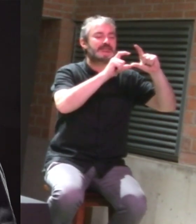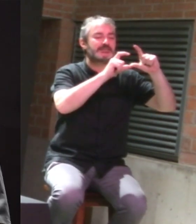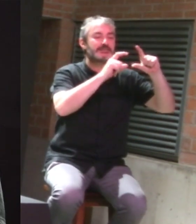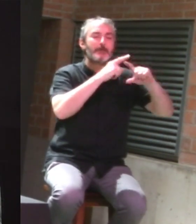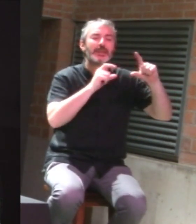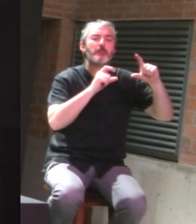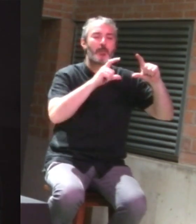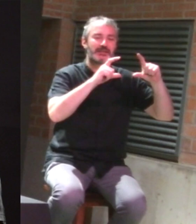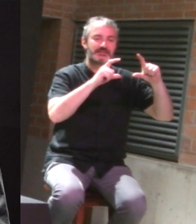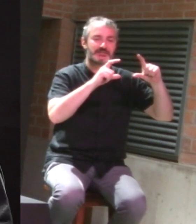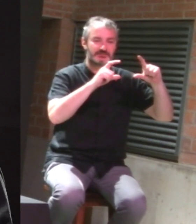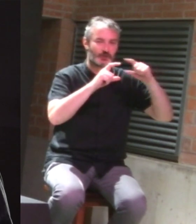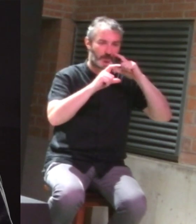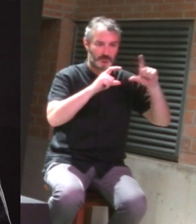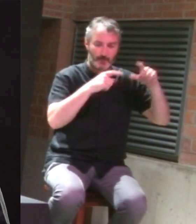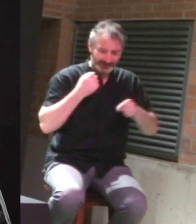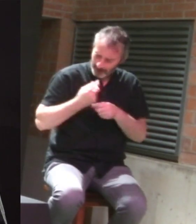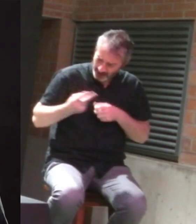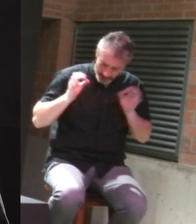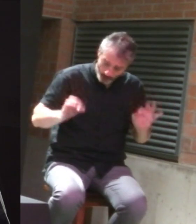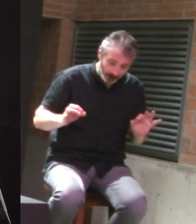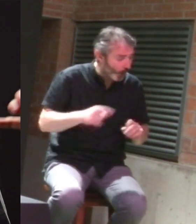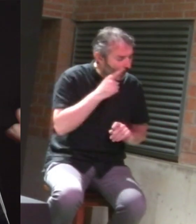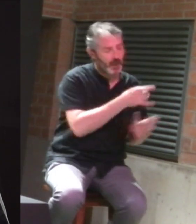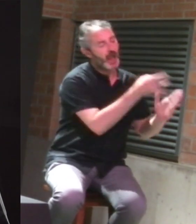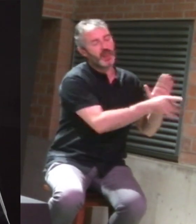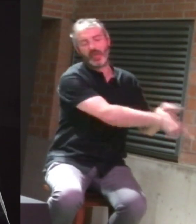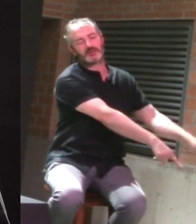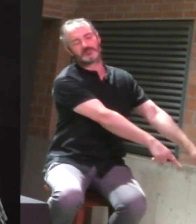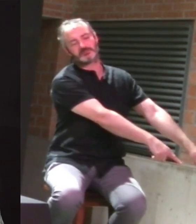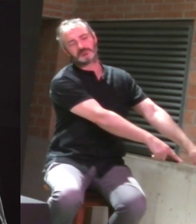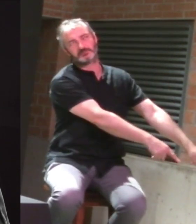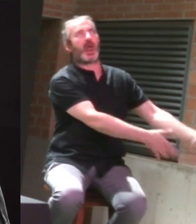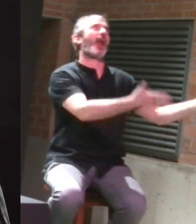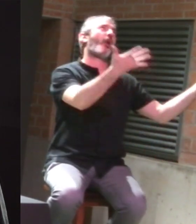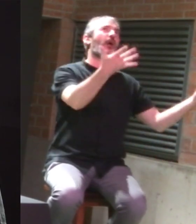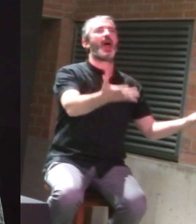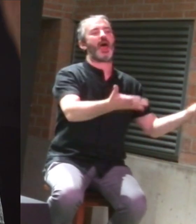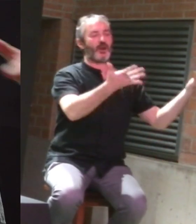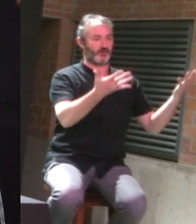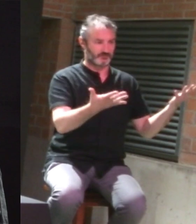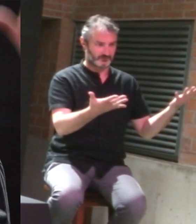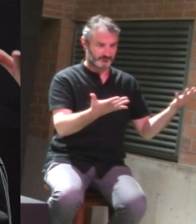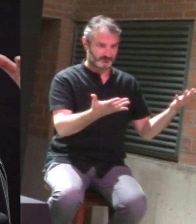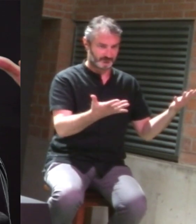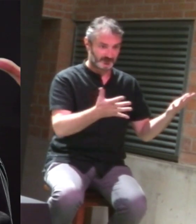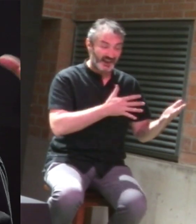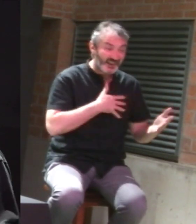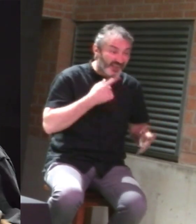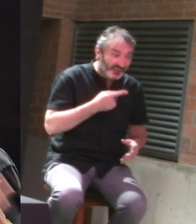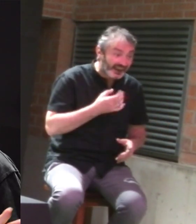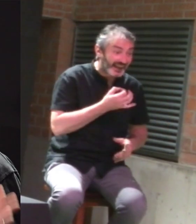Curiosamente, aunque hicieran el mismo trabajo, era más valorado el de los hombres. Porque, claro, valorado no quiere decir que por